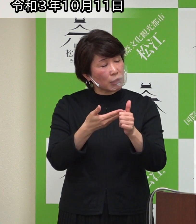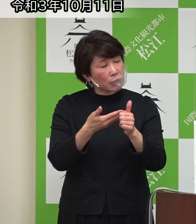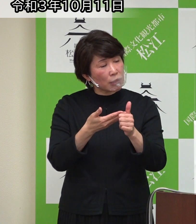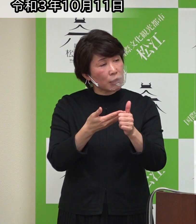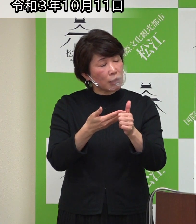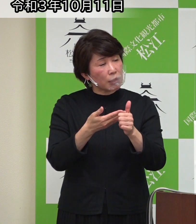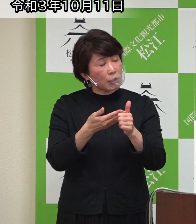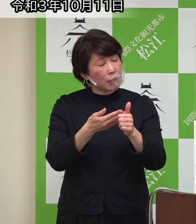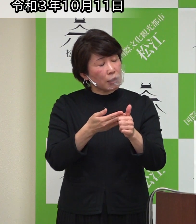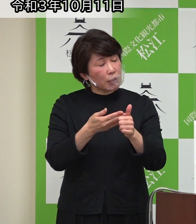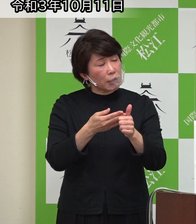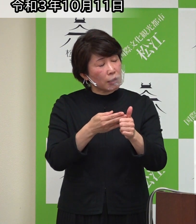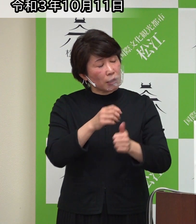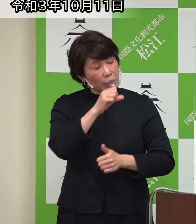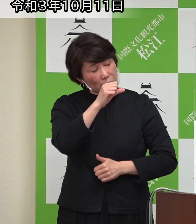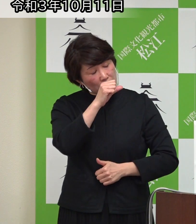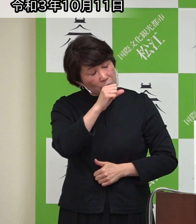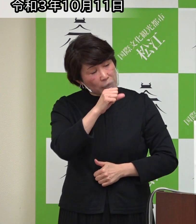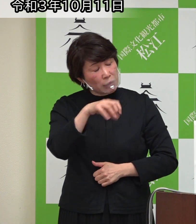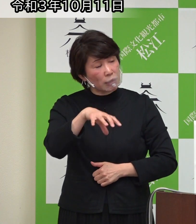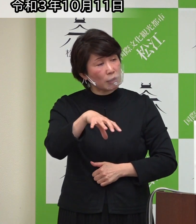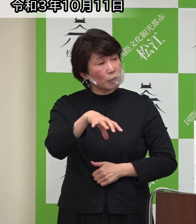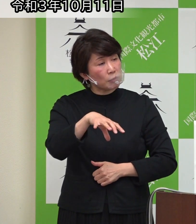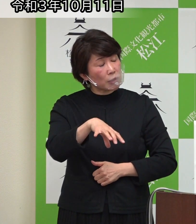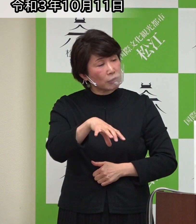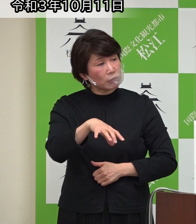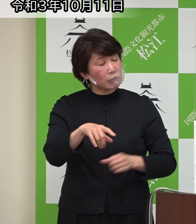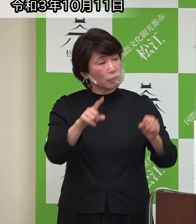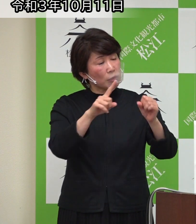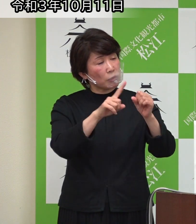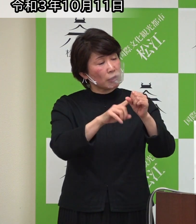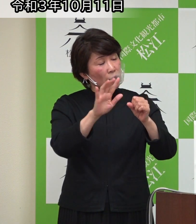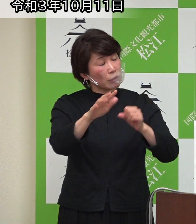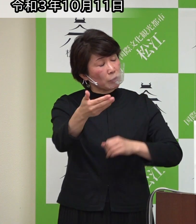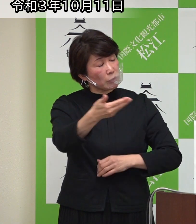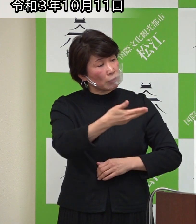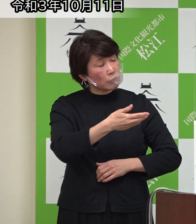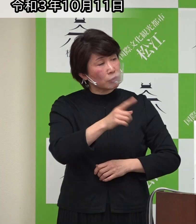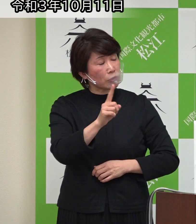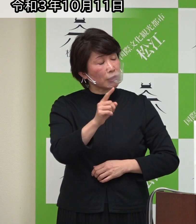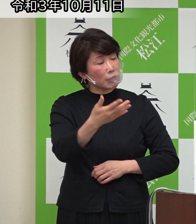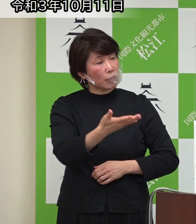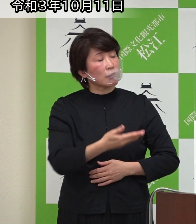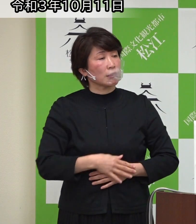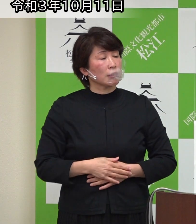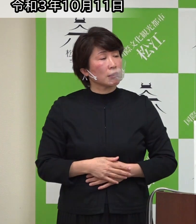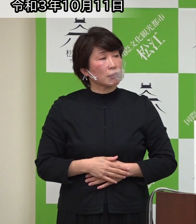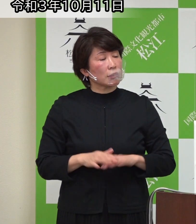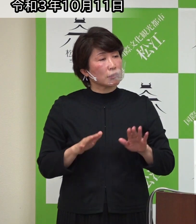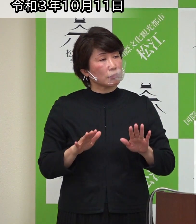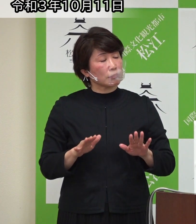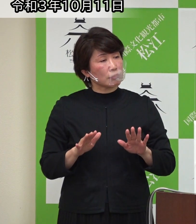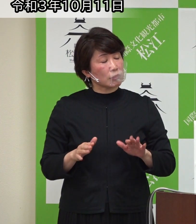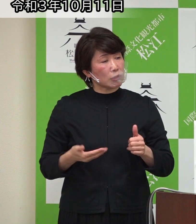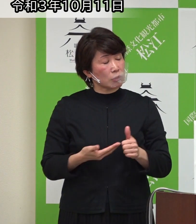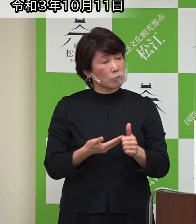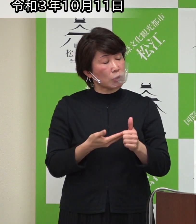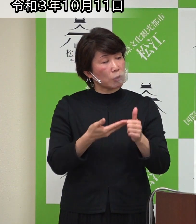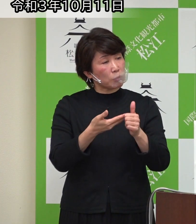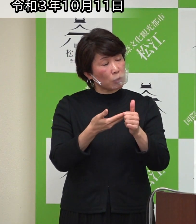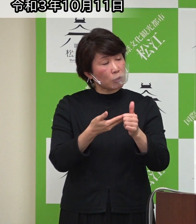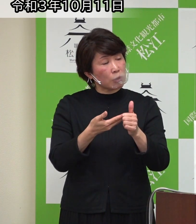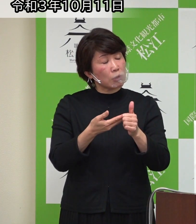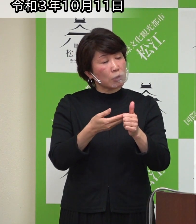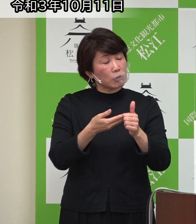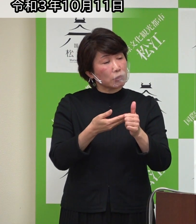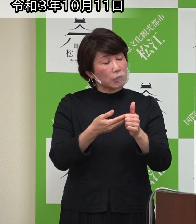背景にあるんじゃないかと思うんですけども、はい、その辺いかがですか。この そうですね、あのこれは子育て世代に関わらずなんですが、あの子どもたちをまあ地域で育